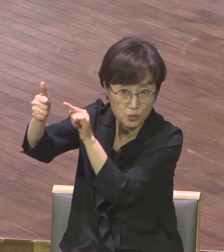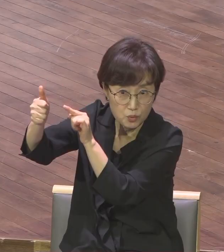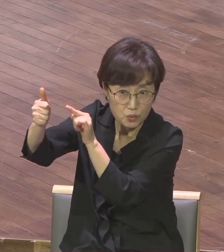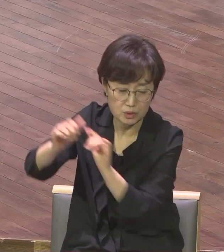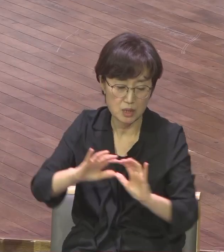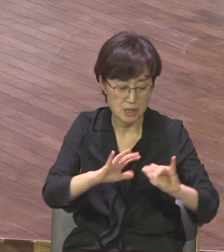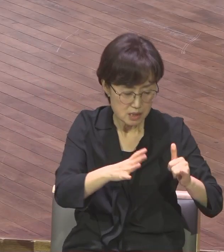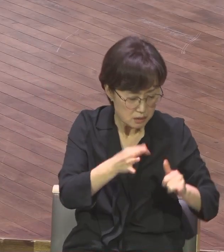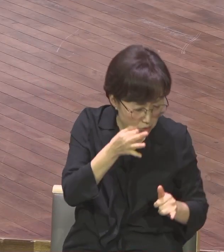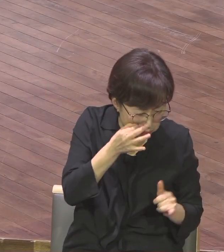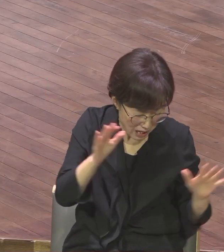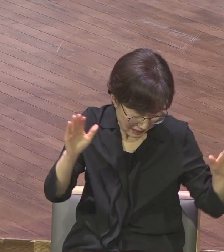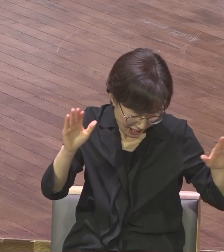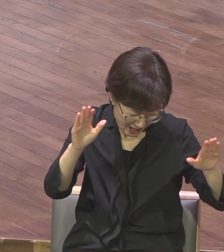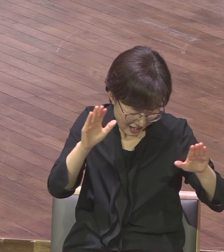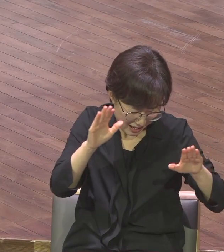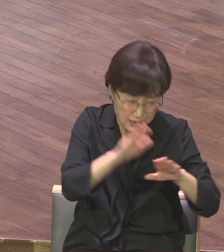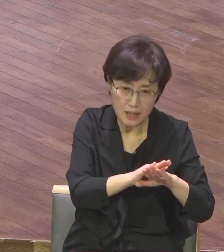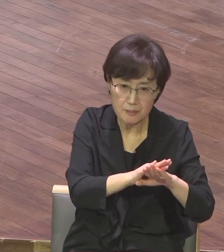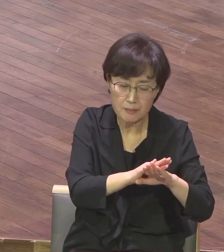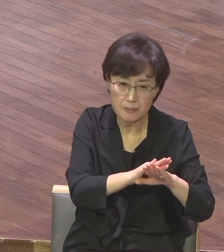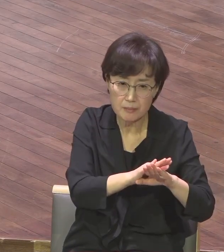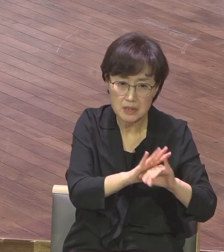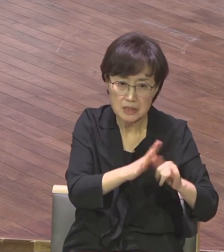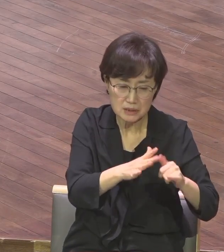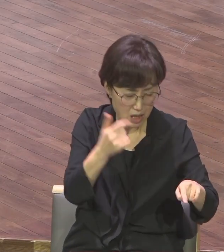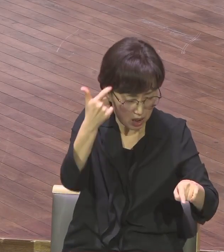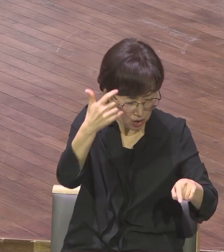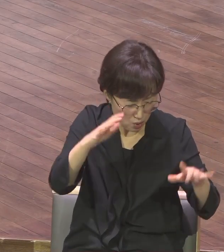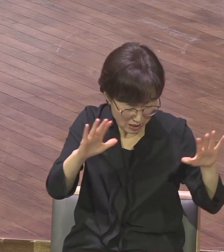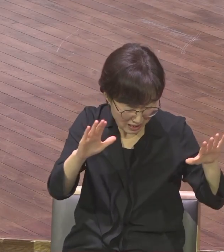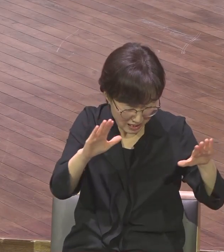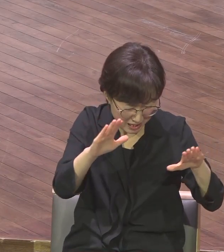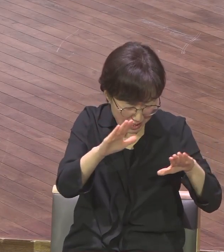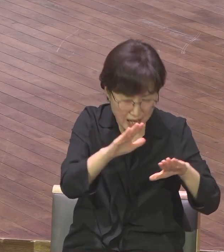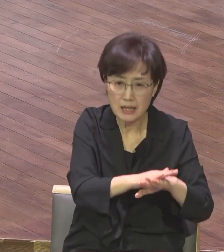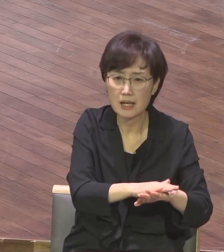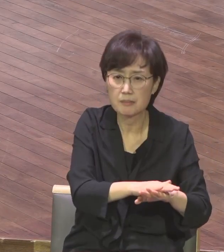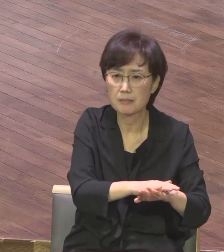세상이 캄캄합니다. 영적으로 캄캄합니다.